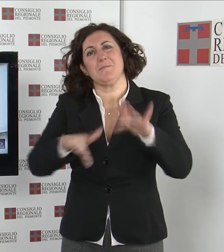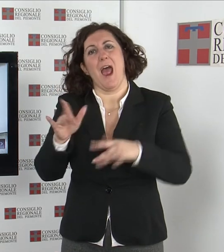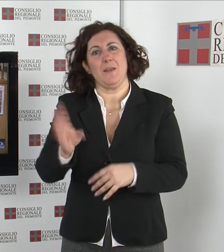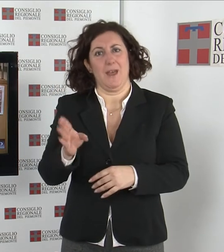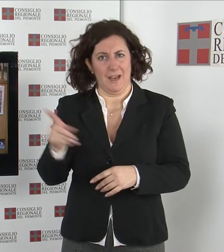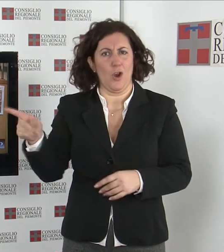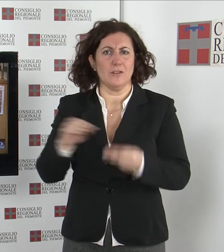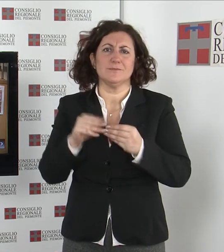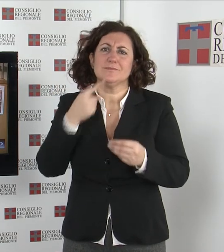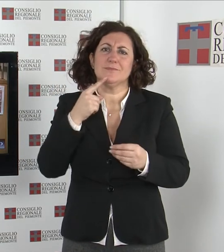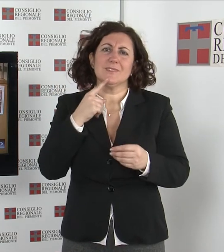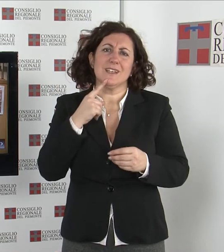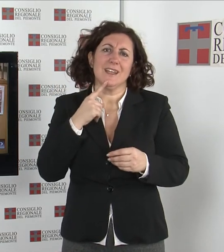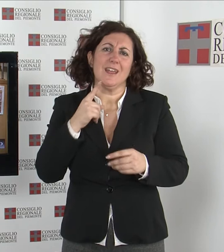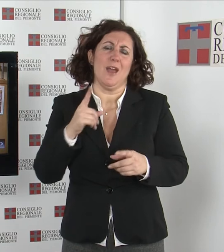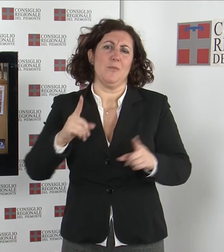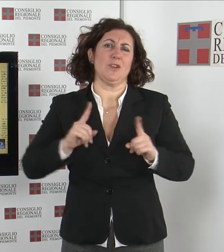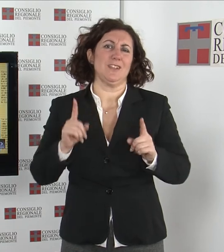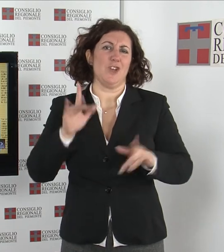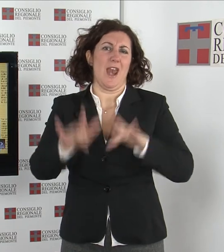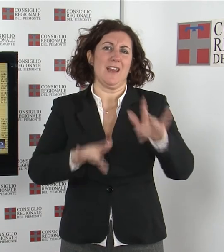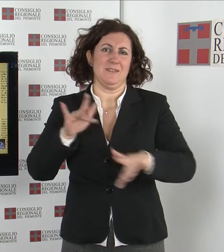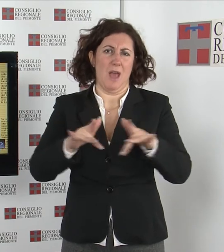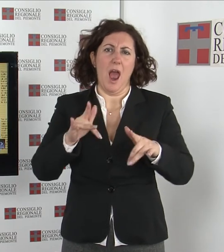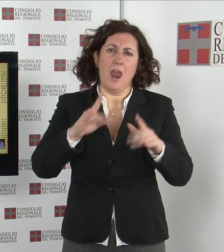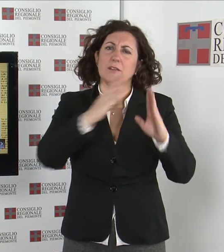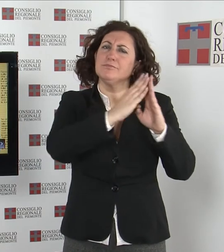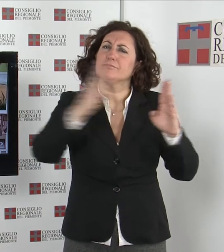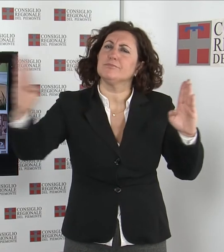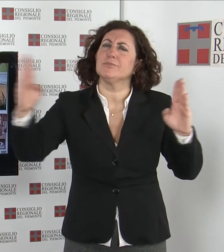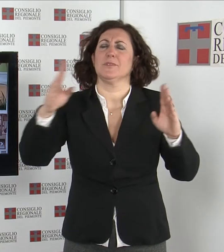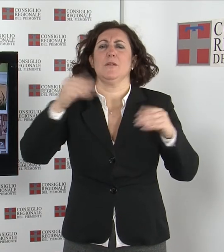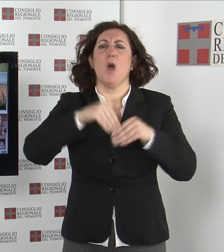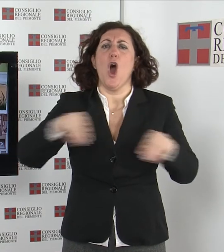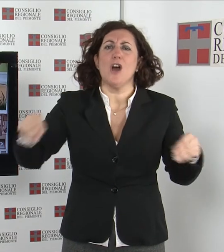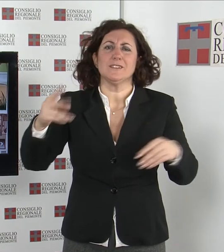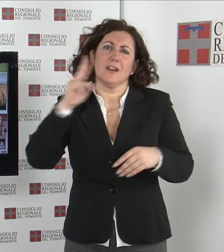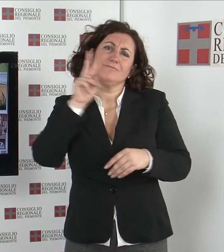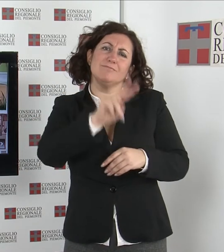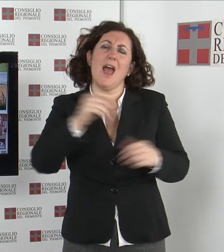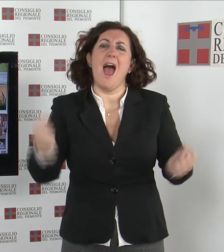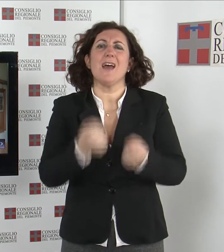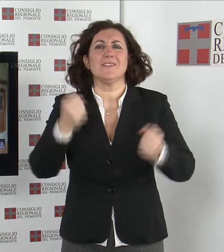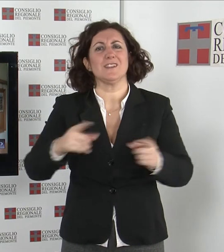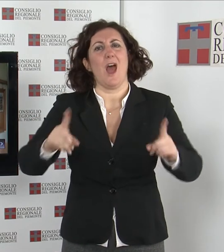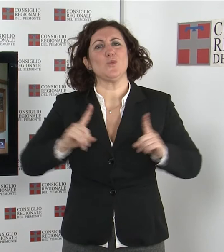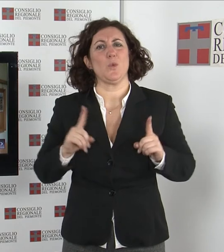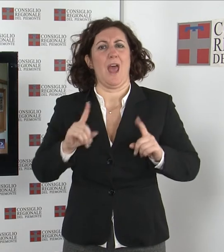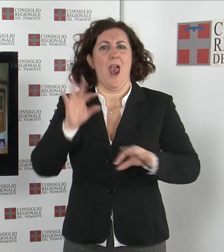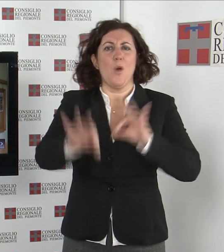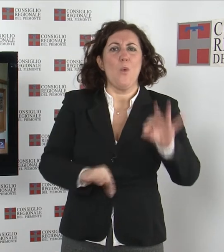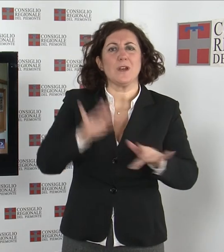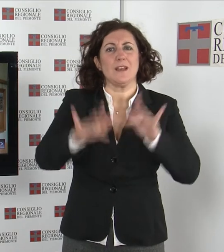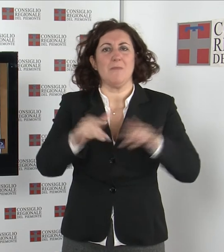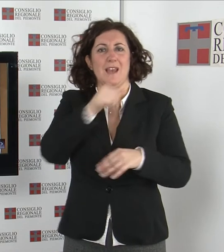animali l'allestimento si propone di presentare le attività di tutela e cura degli animali soprattutto ai più giovani la mostra è